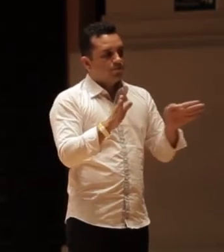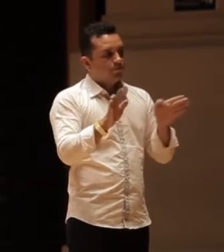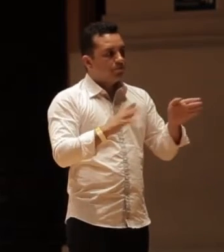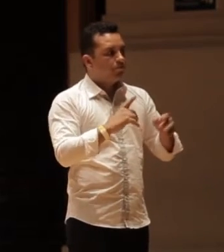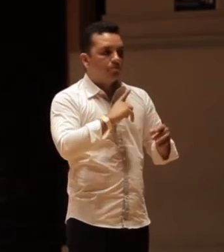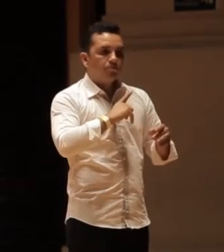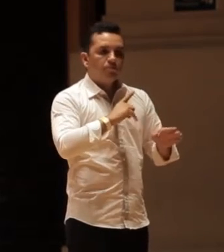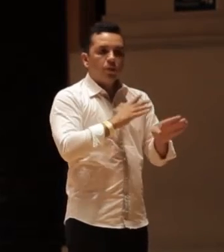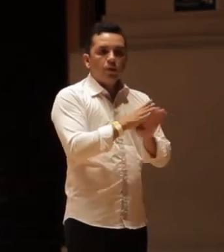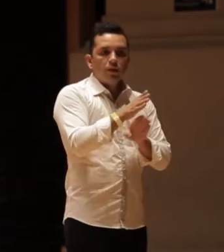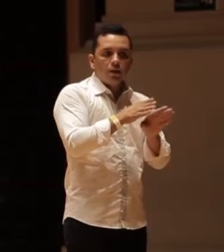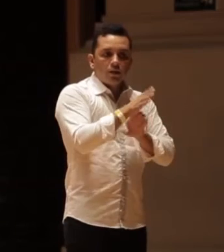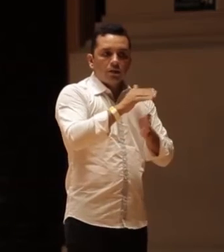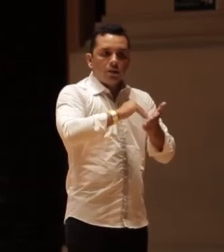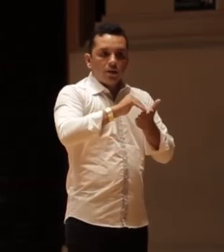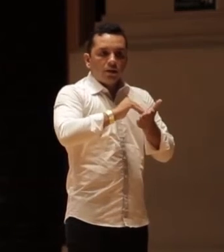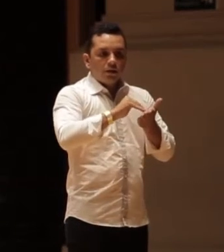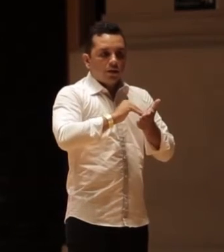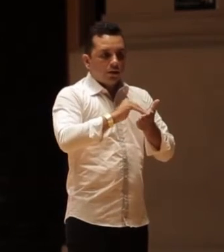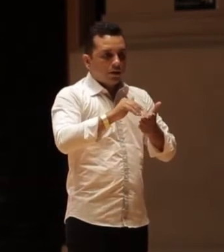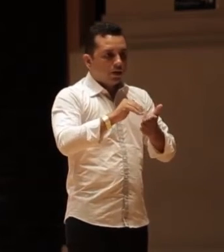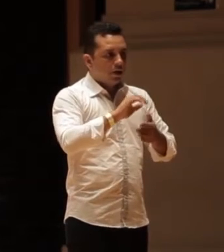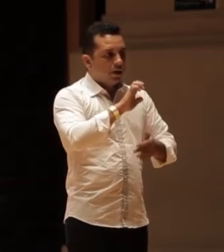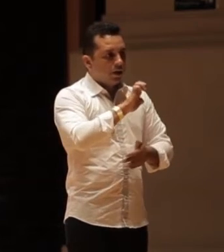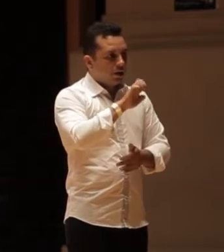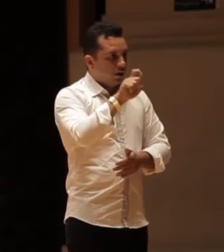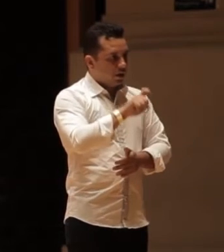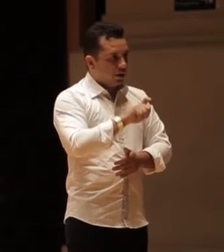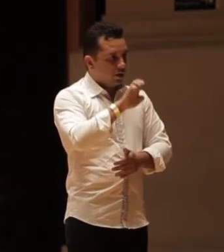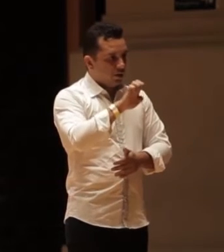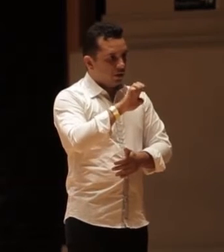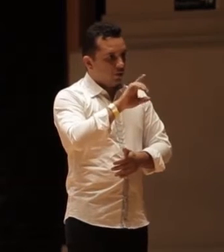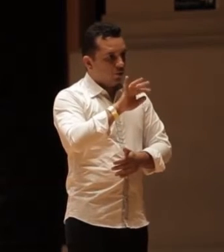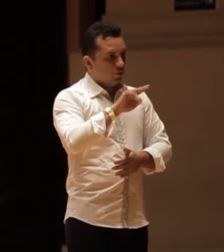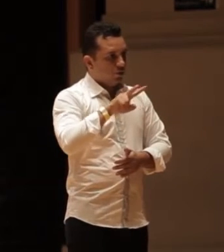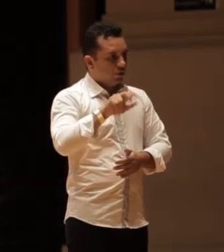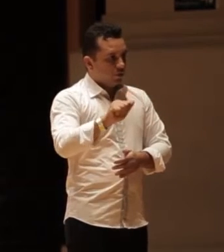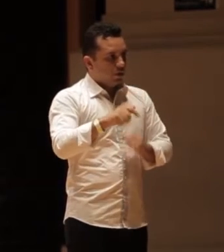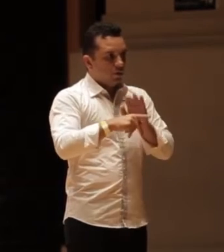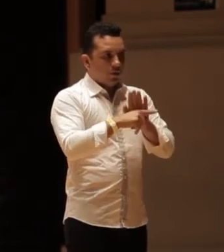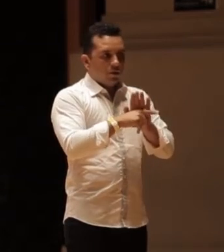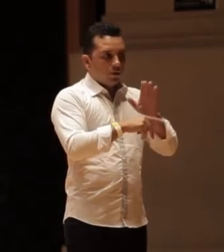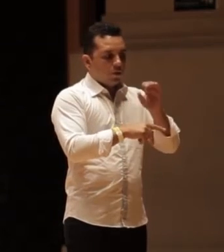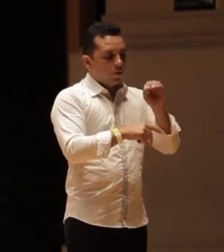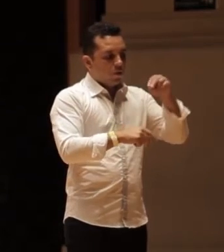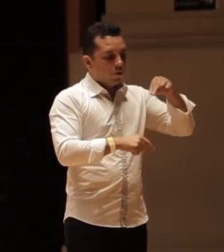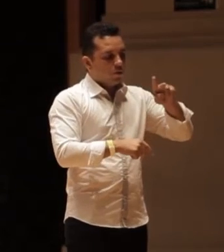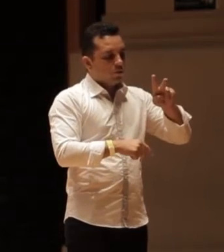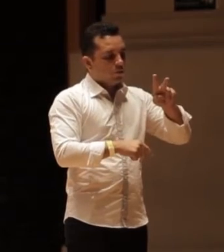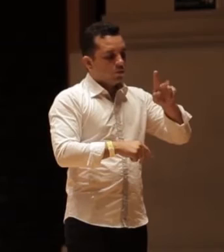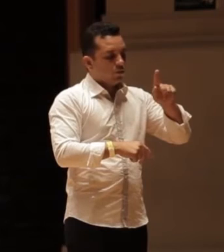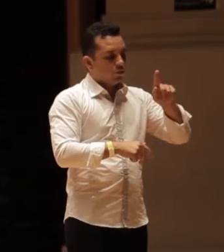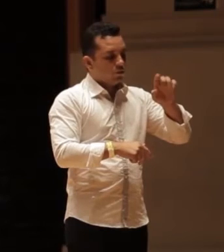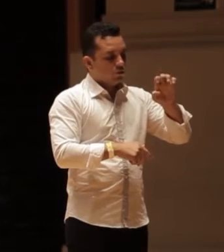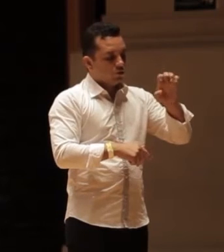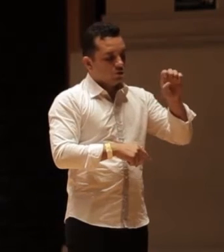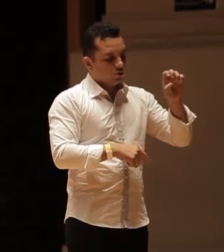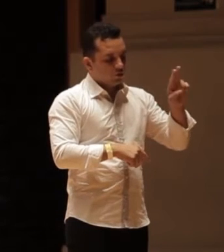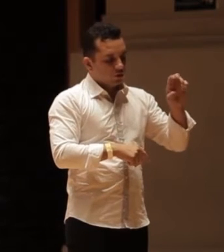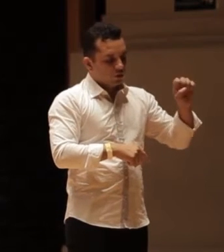nossa secretaria executiva do ccomgex que é uma superintendência de gestão pública é de que